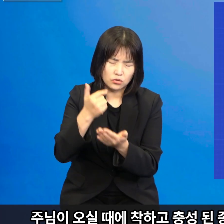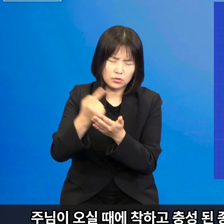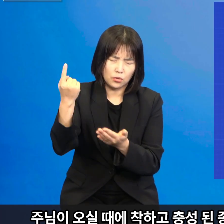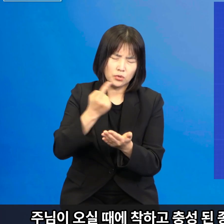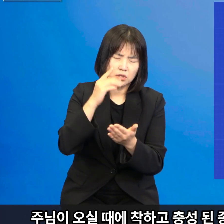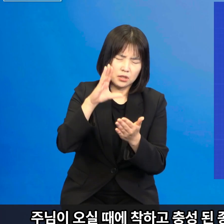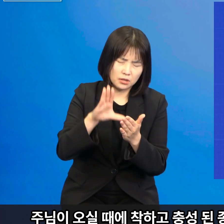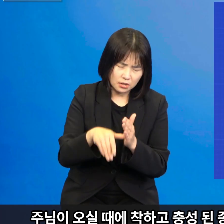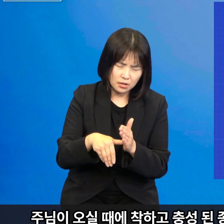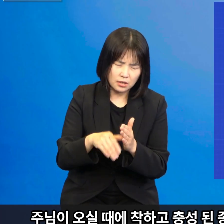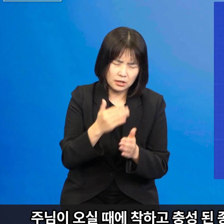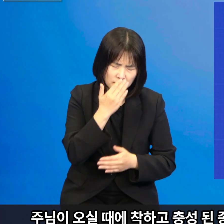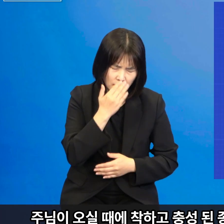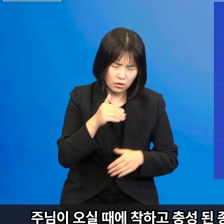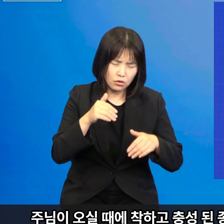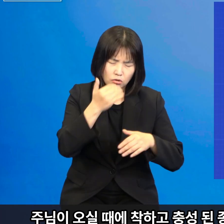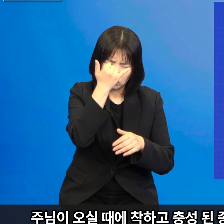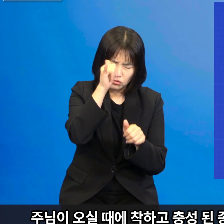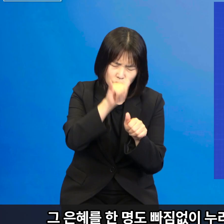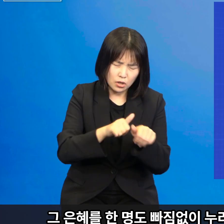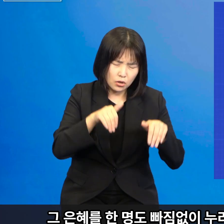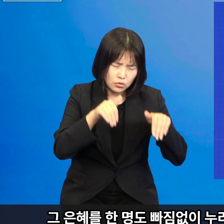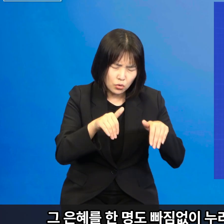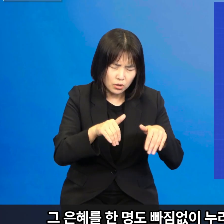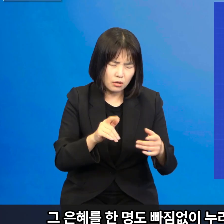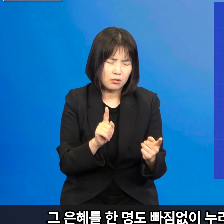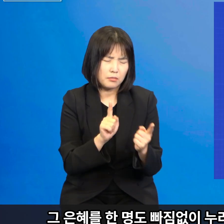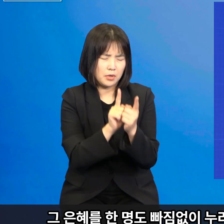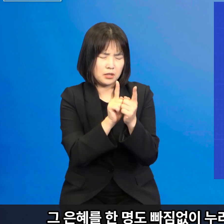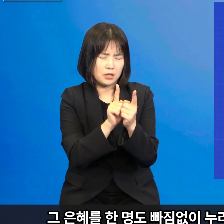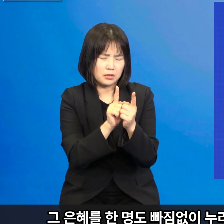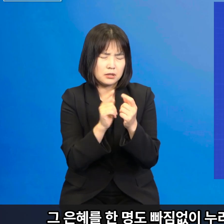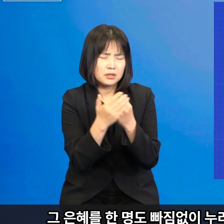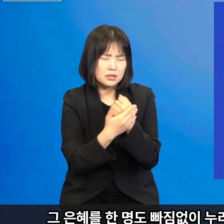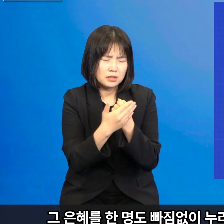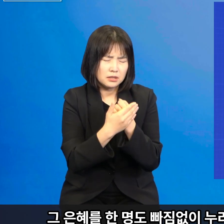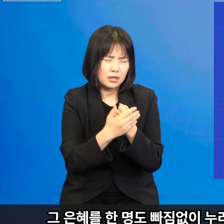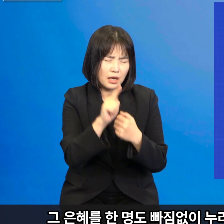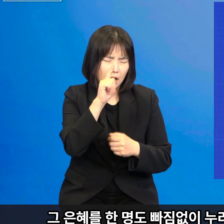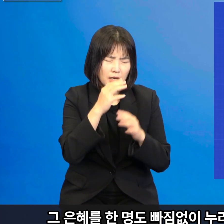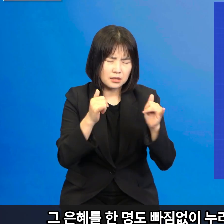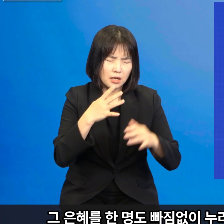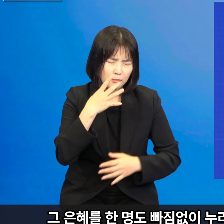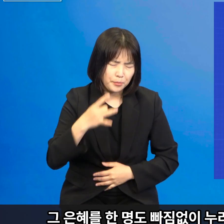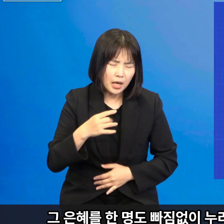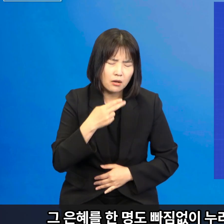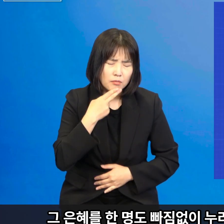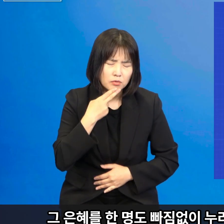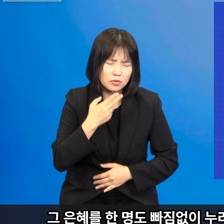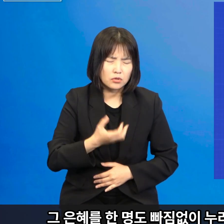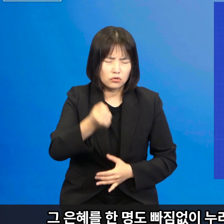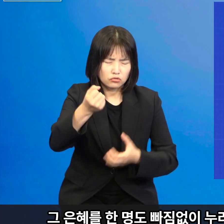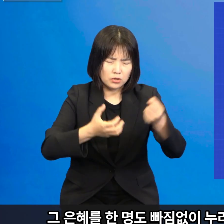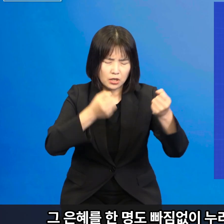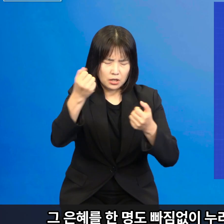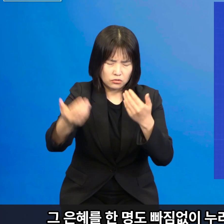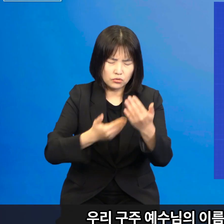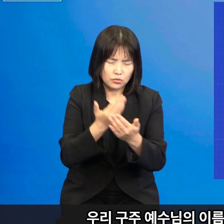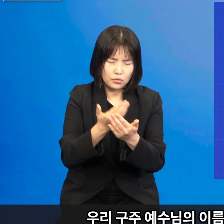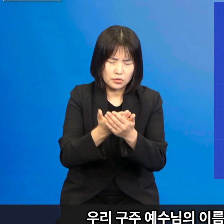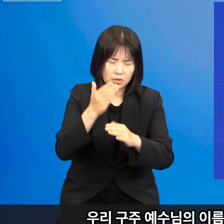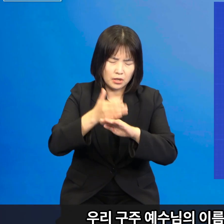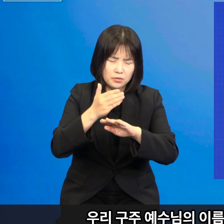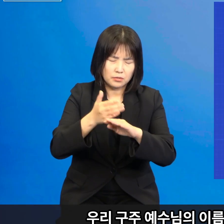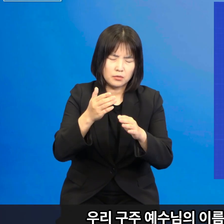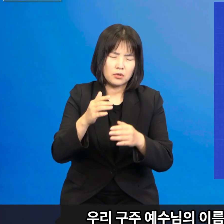착하고 충성된 종이라고 그렇게 우리 맞이해 주시는 그 은혜를 한 명도 빠짐없이 누리게 하여 주시옵소서. 감사드리며